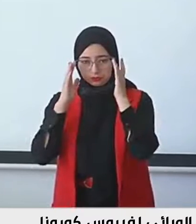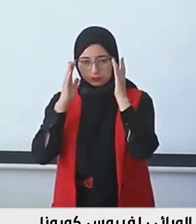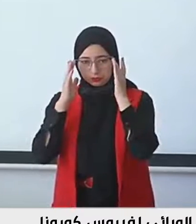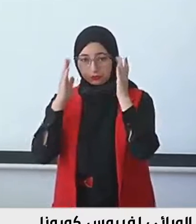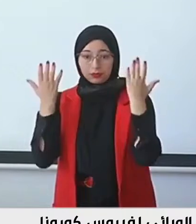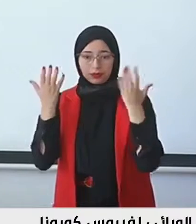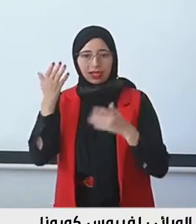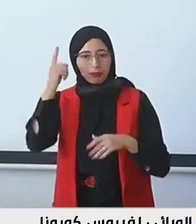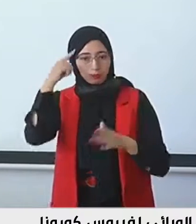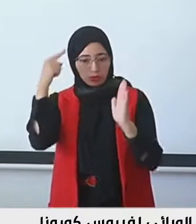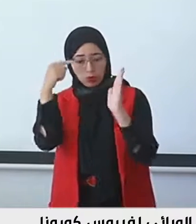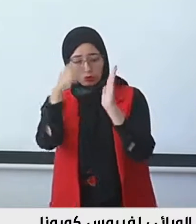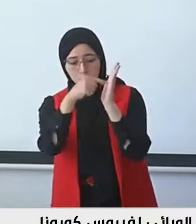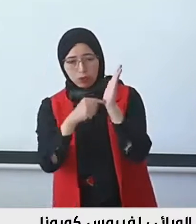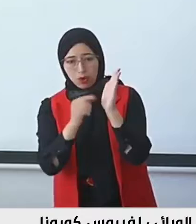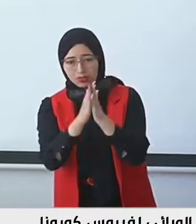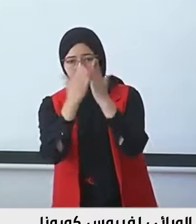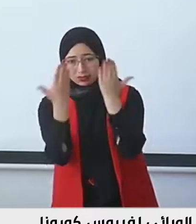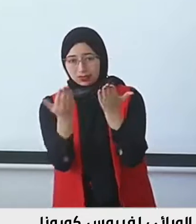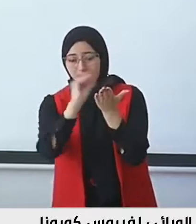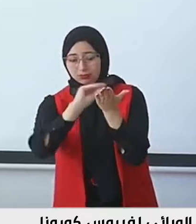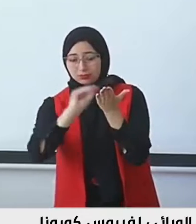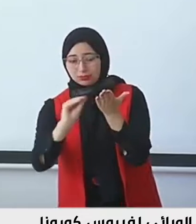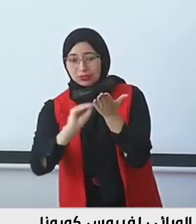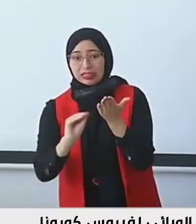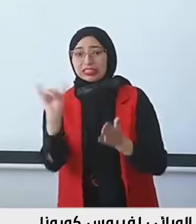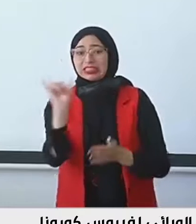مع العلم أن الدليل هذا تم إعداده مع